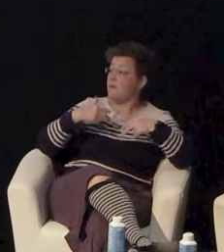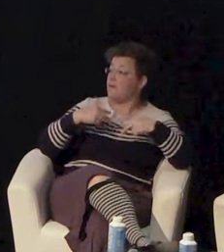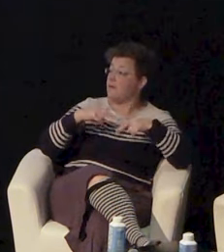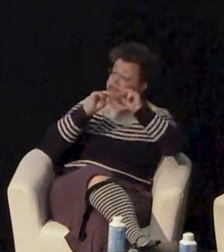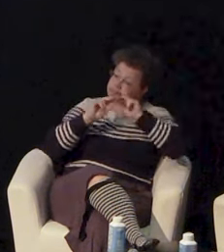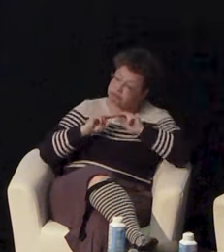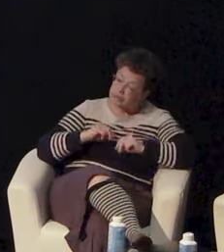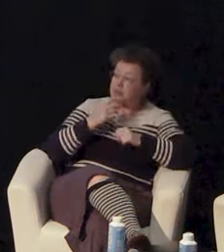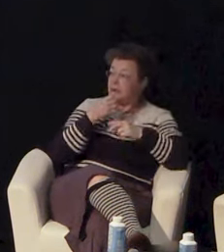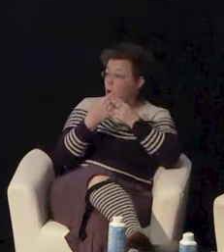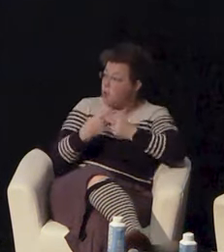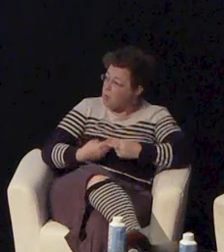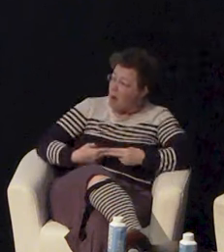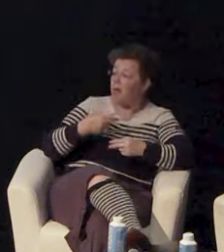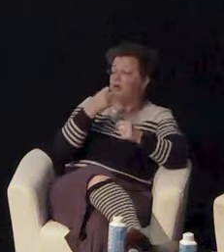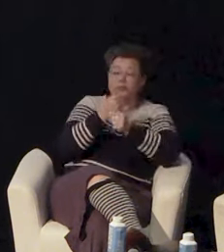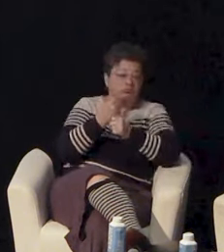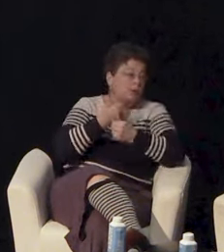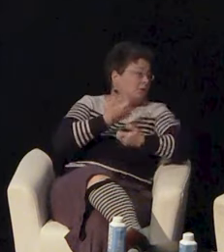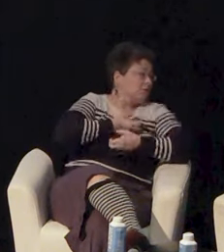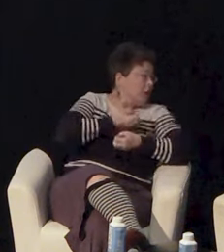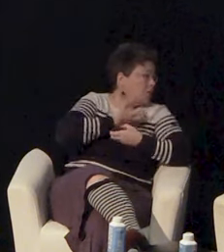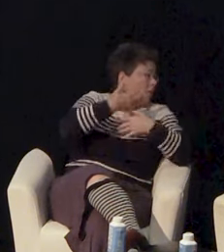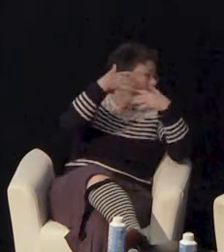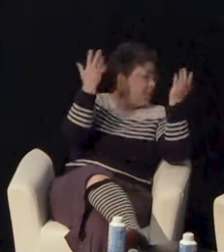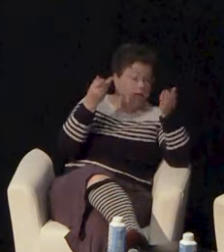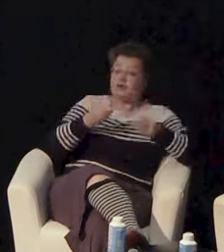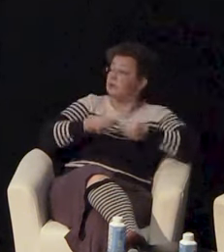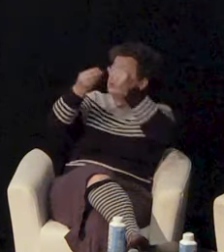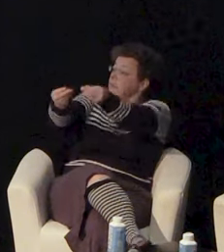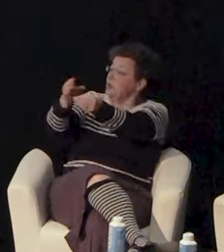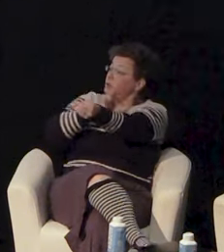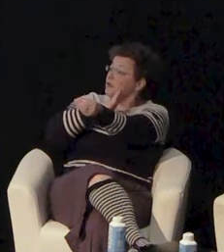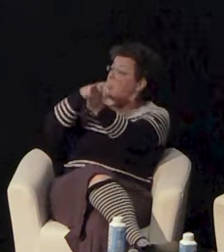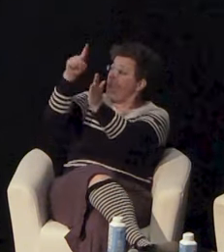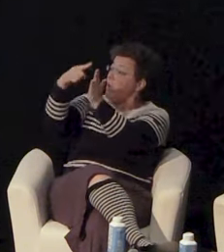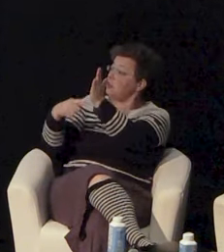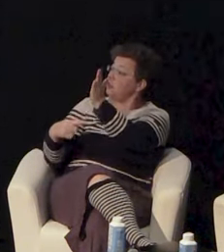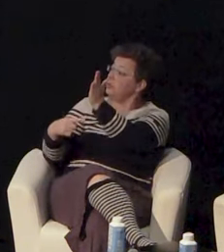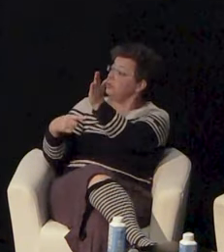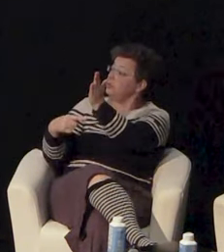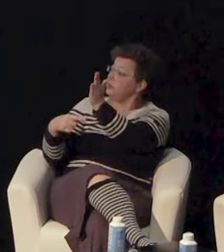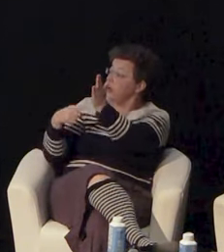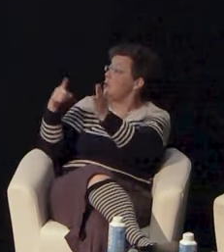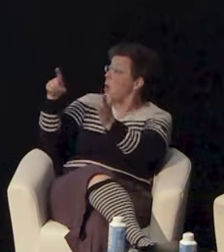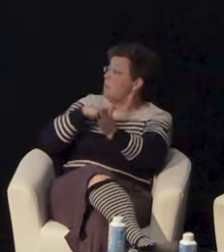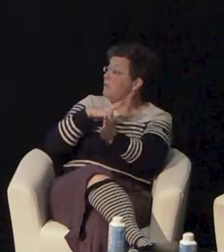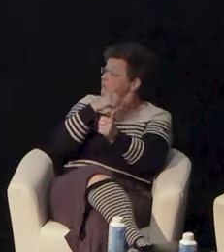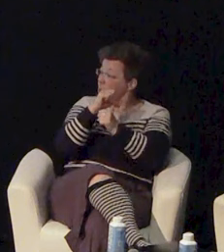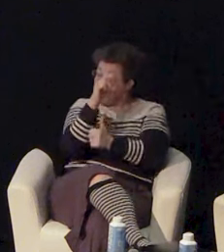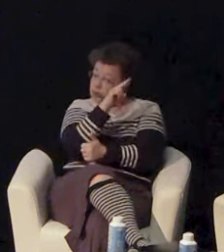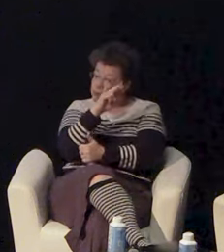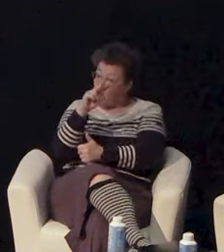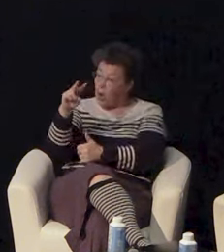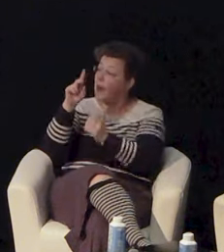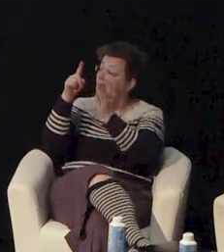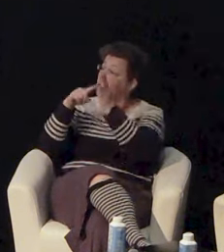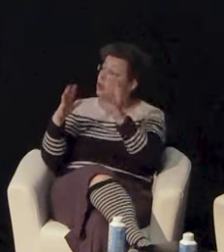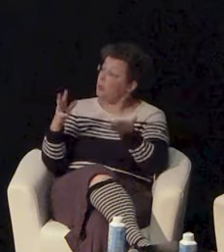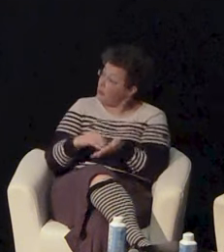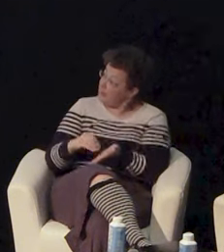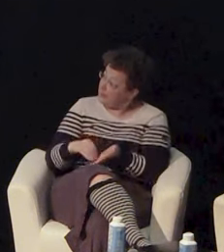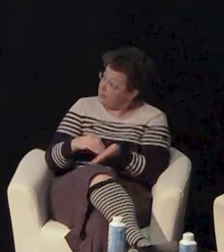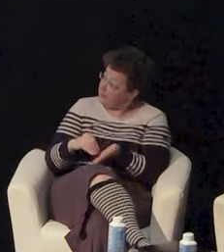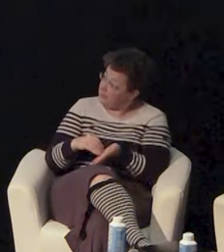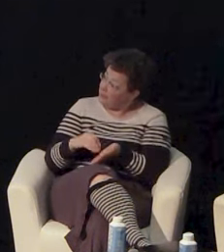Et c'est vrai que nous, souvent, on fait nos examens par vidéo, c'est-à-dire qu'on argumente et qu'on donne une vidéo